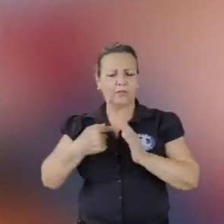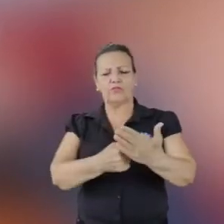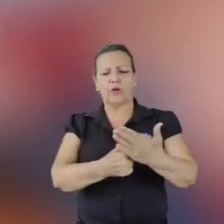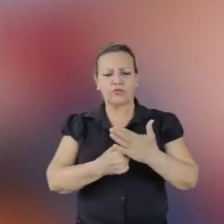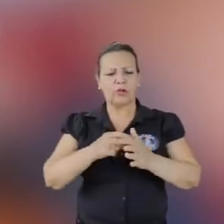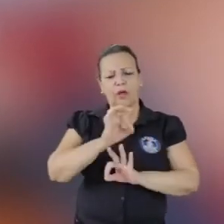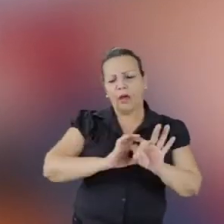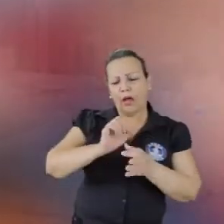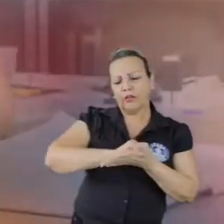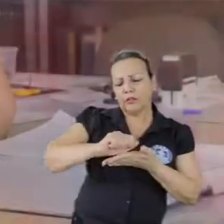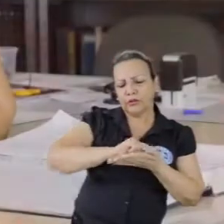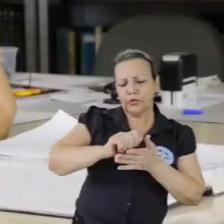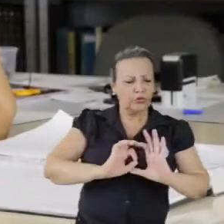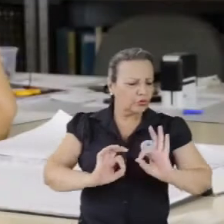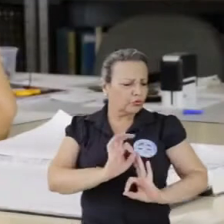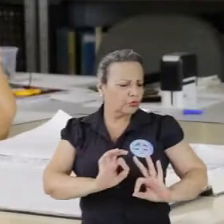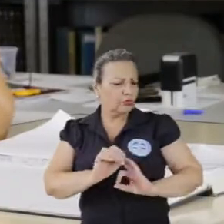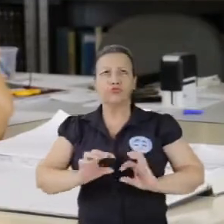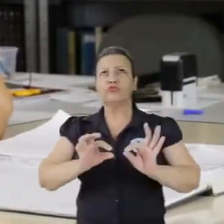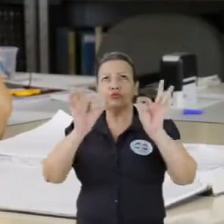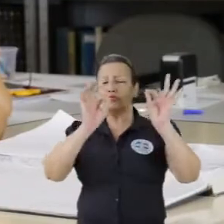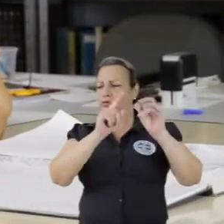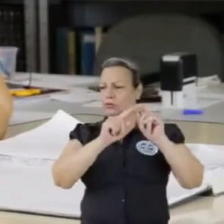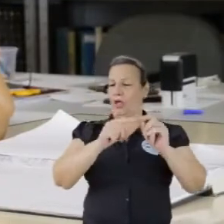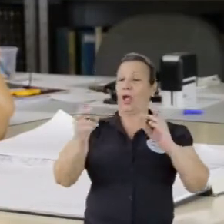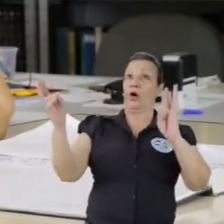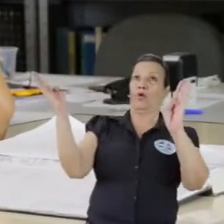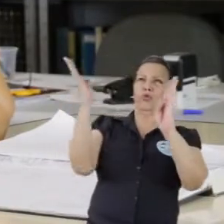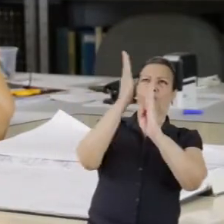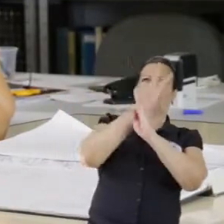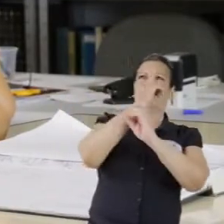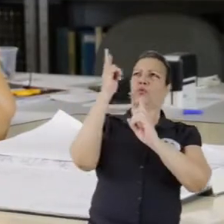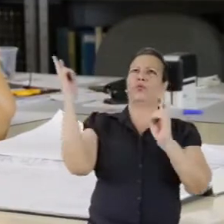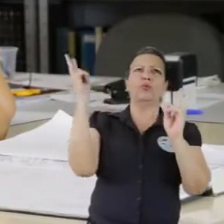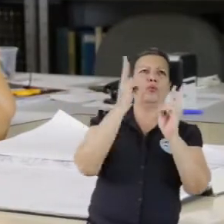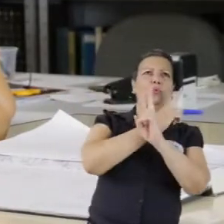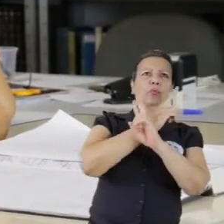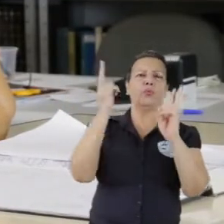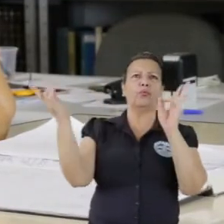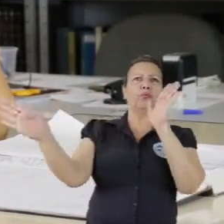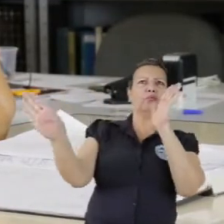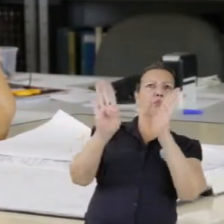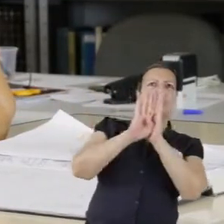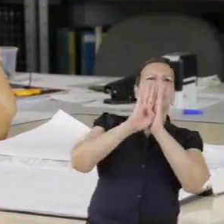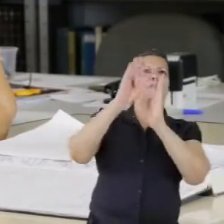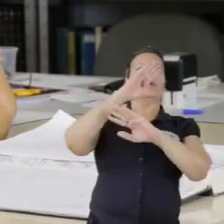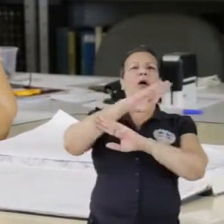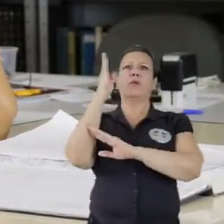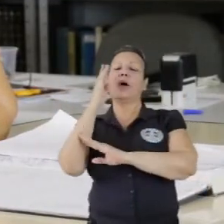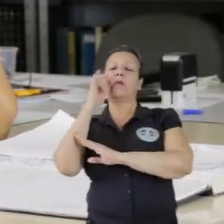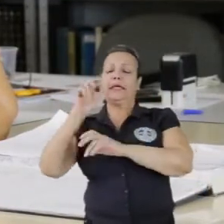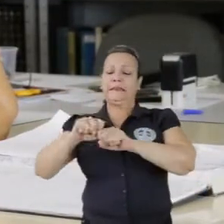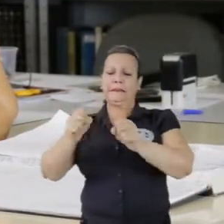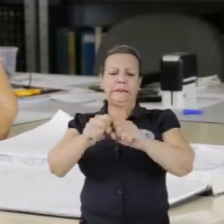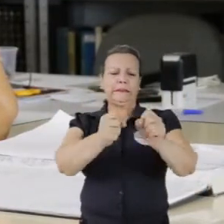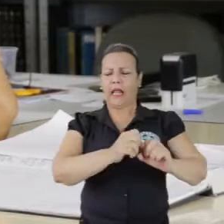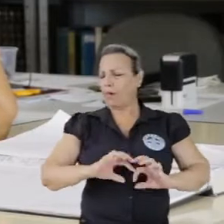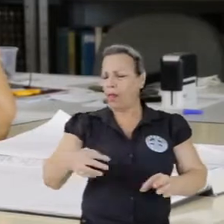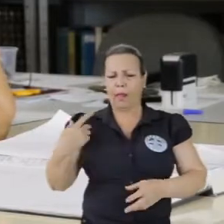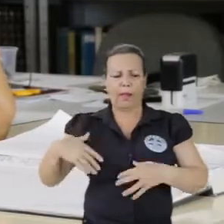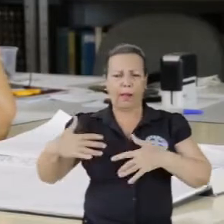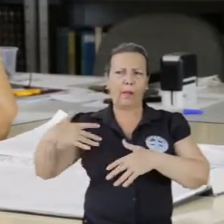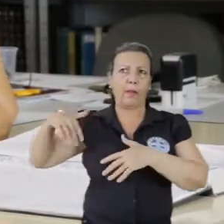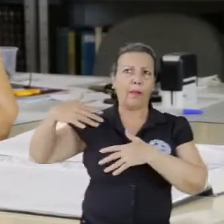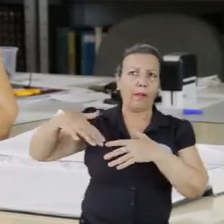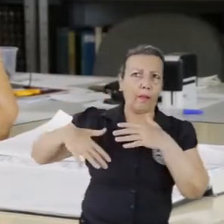estava lavando as louças, e veio um vento, né, bateu a janela, quebrou muita